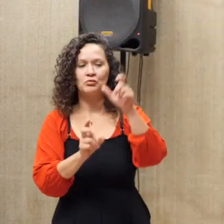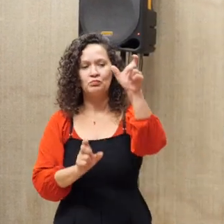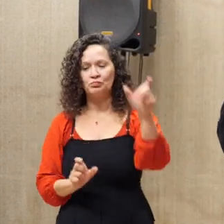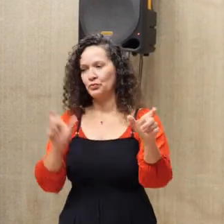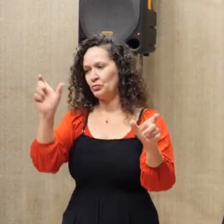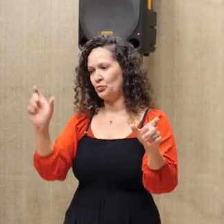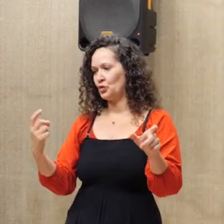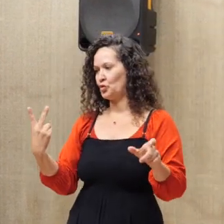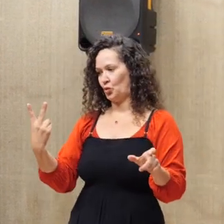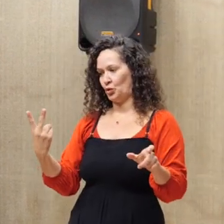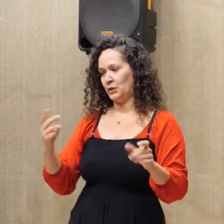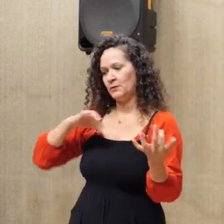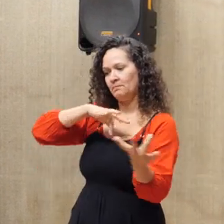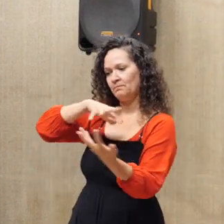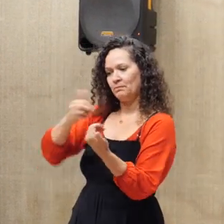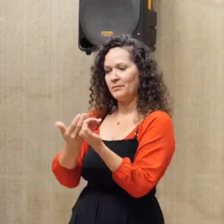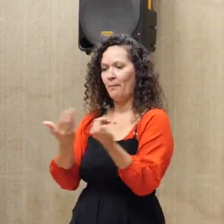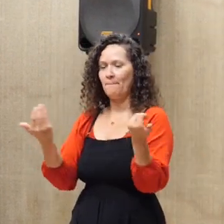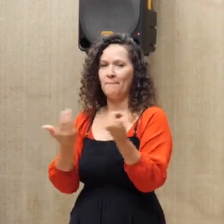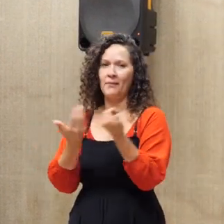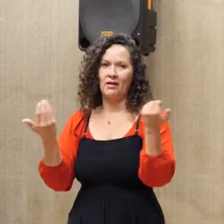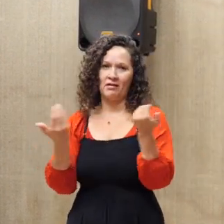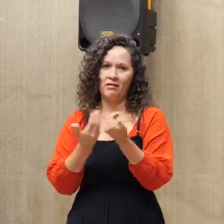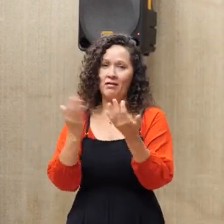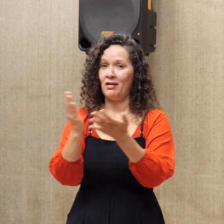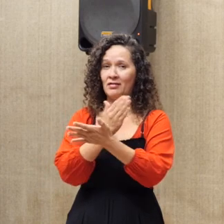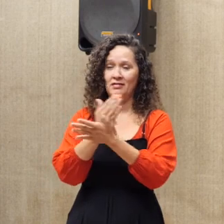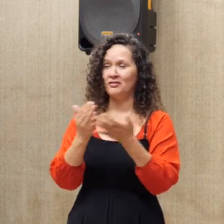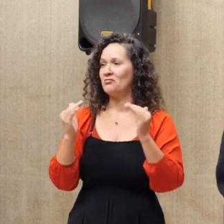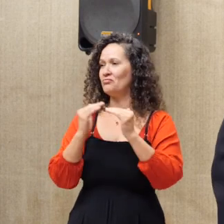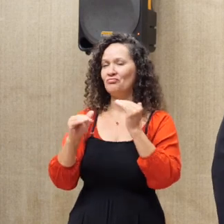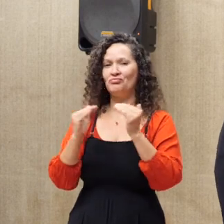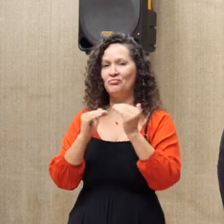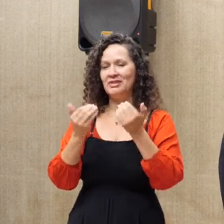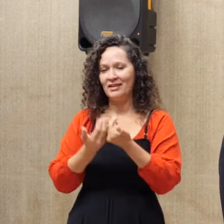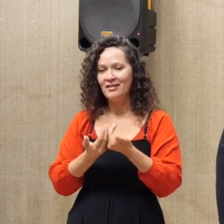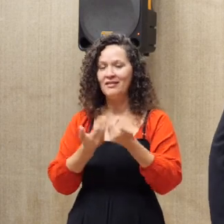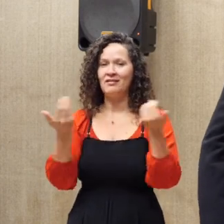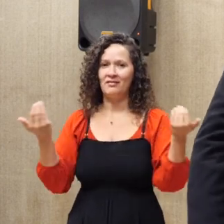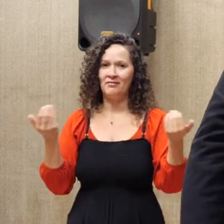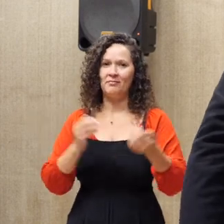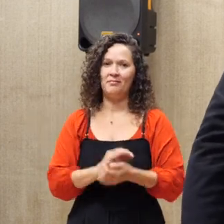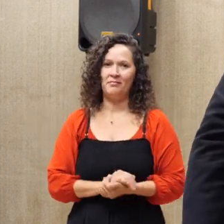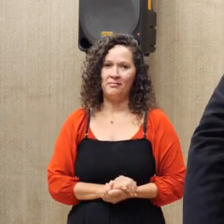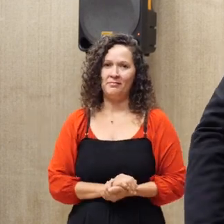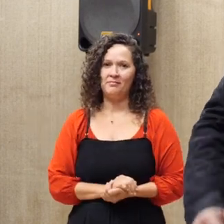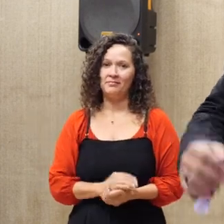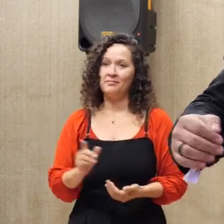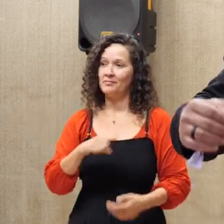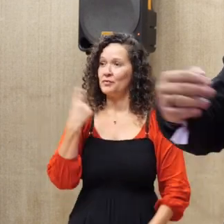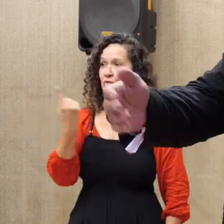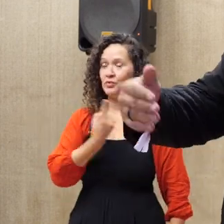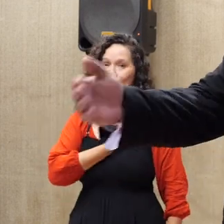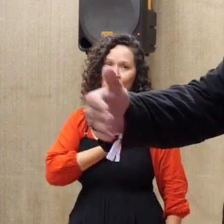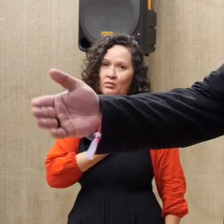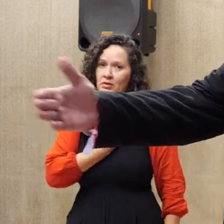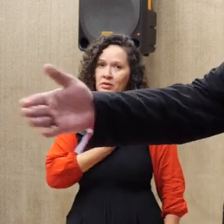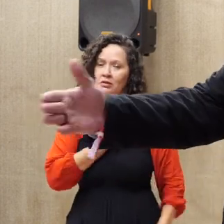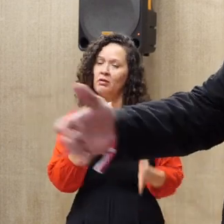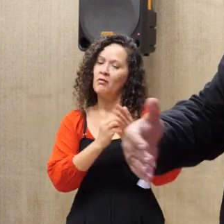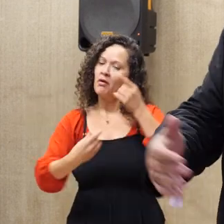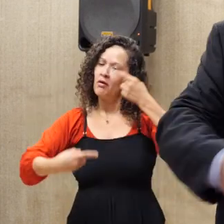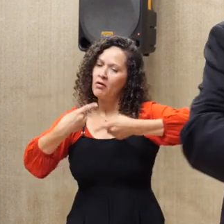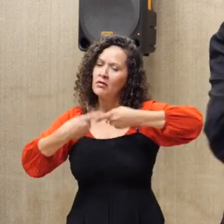dois universos totalmente paralelos e muitas vezes que a gente não